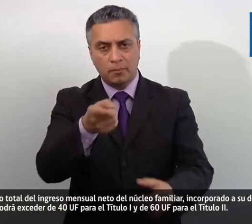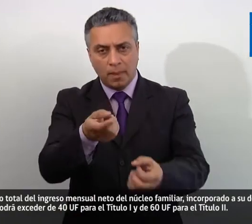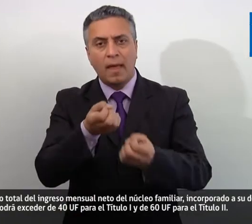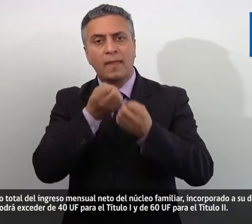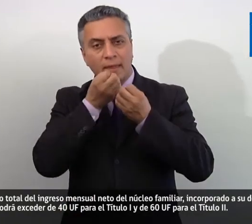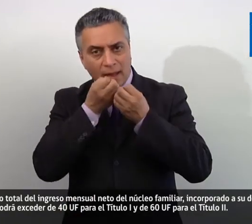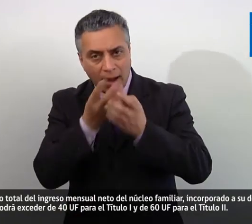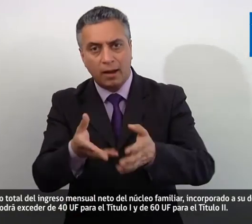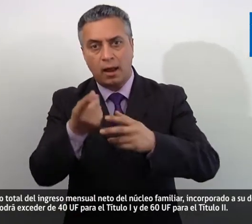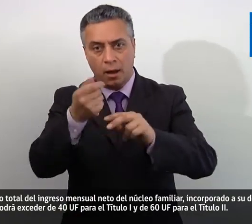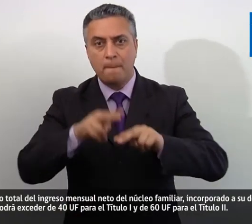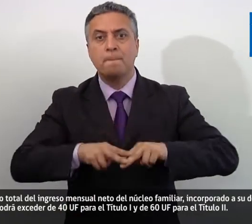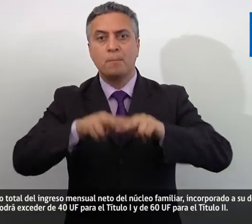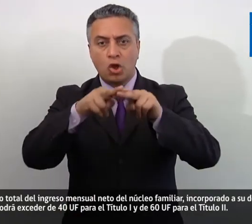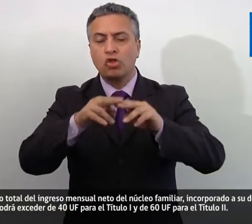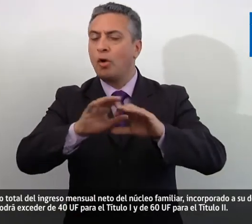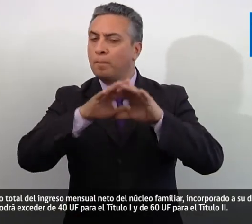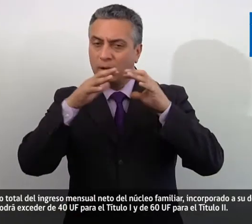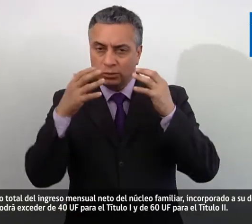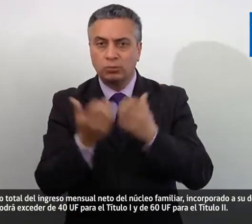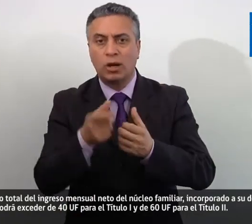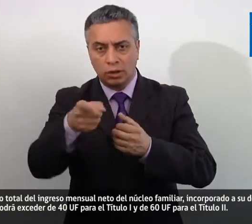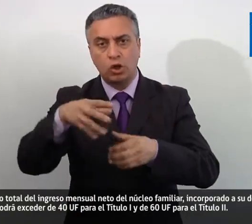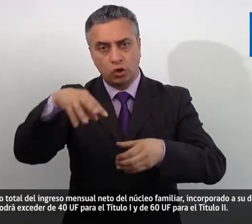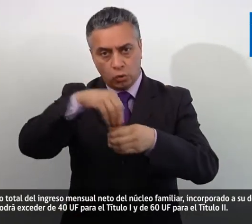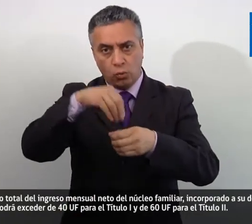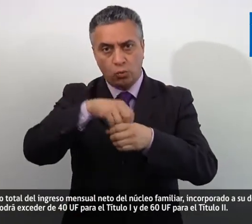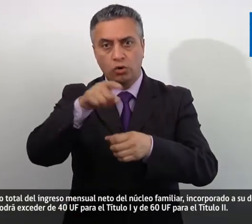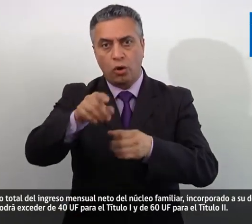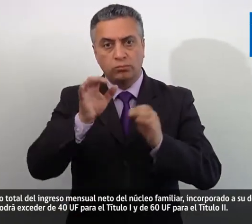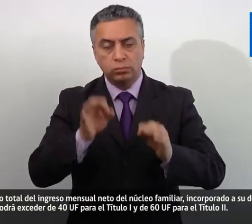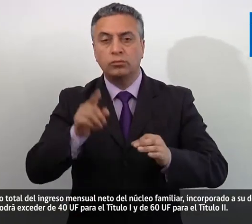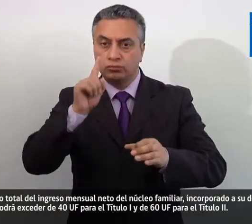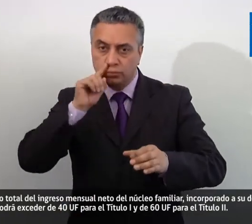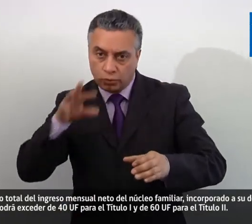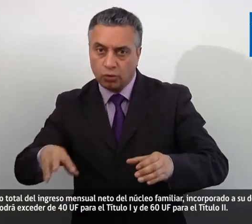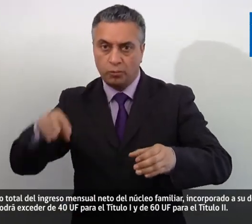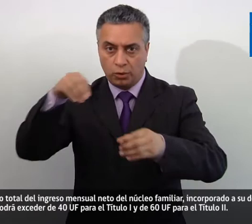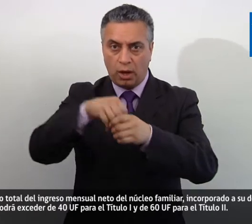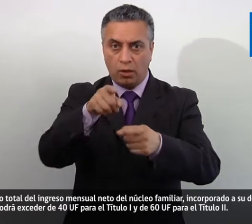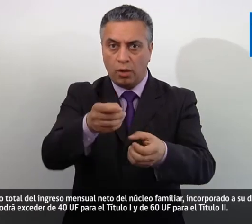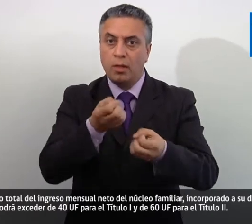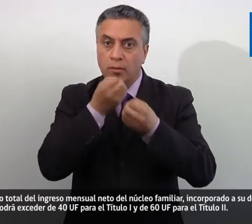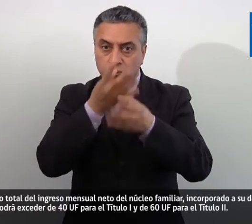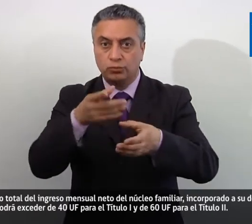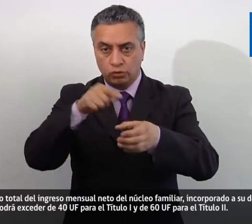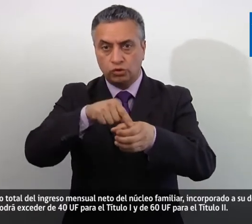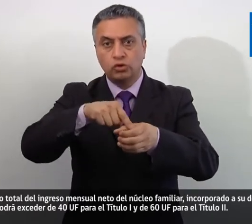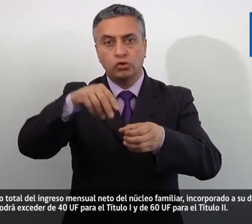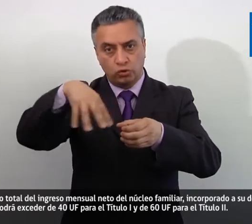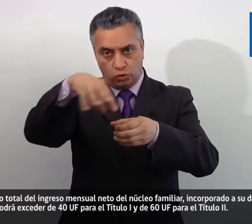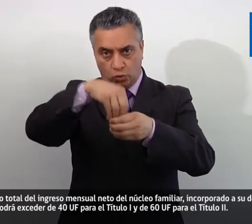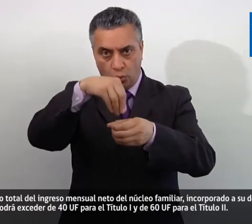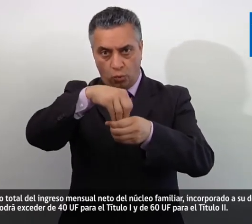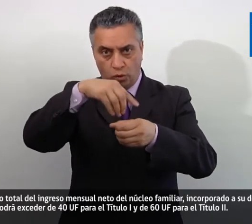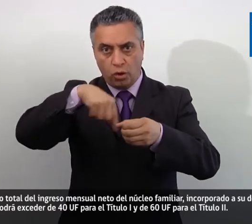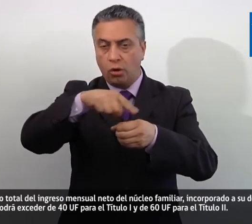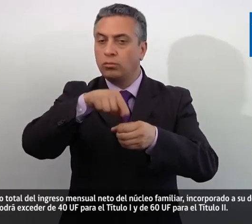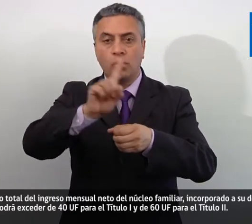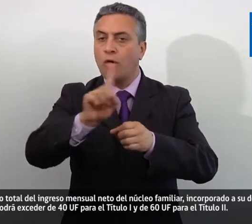monto total del ingreso mensual neto del núcleo familiar incorporado a su declaración de núcleo. Este no podrá